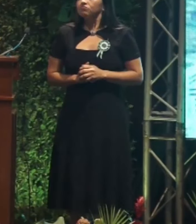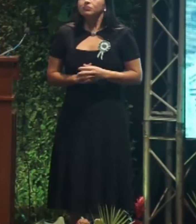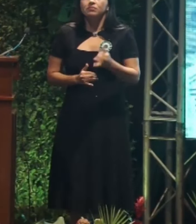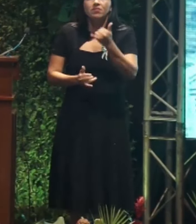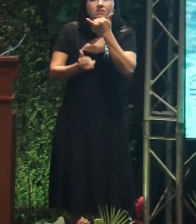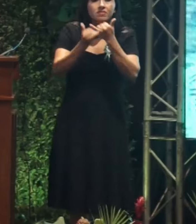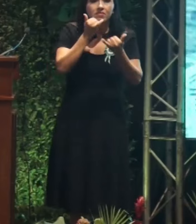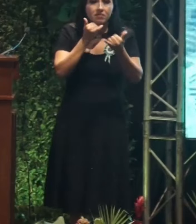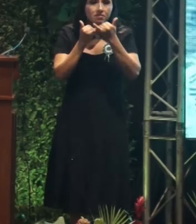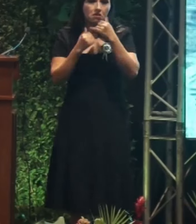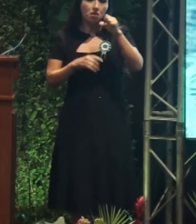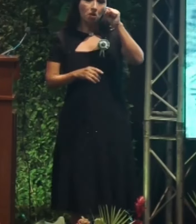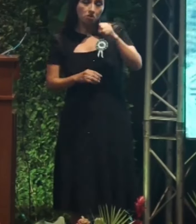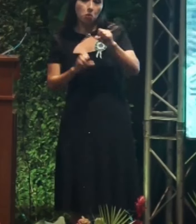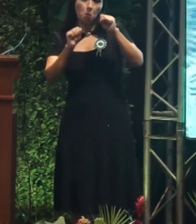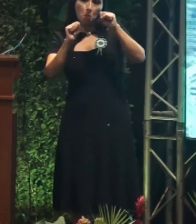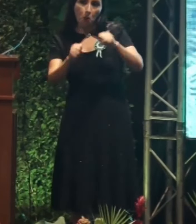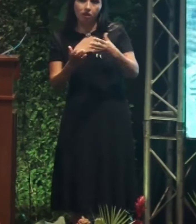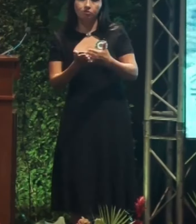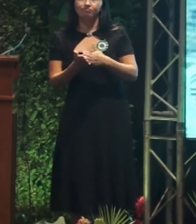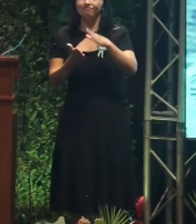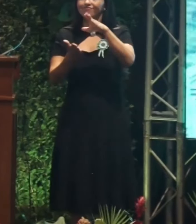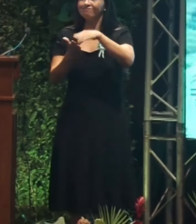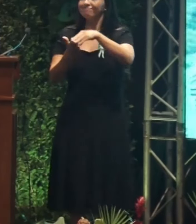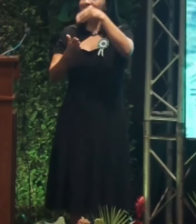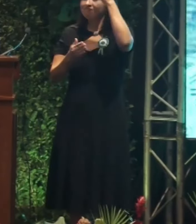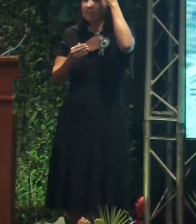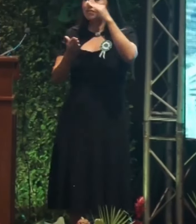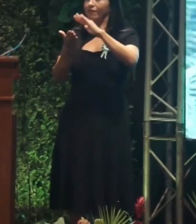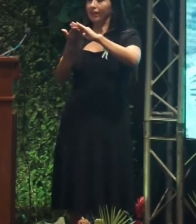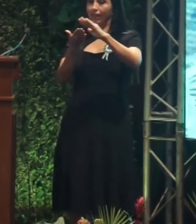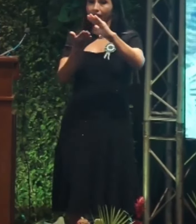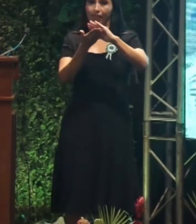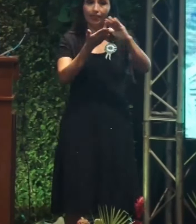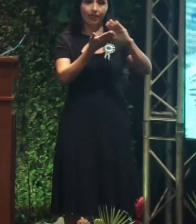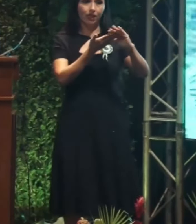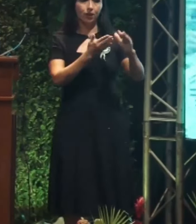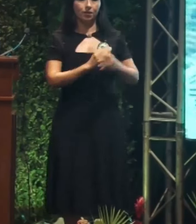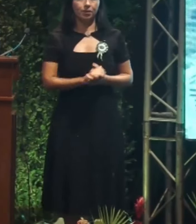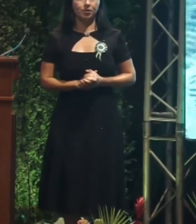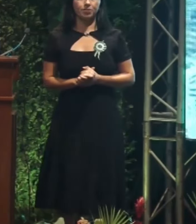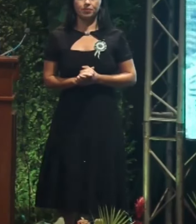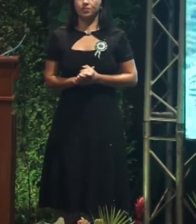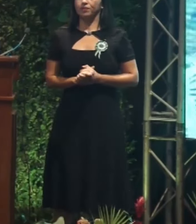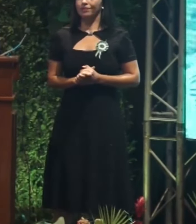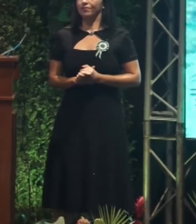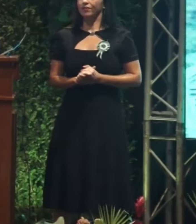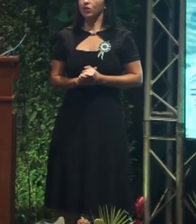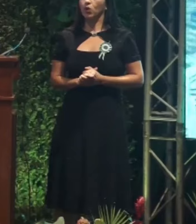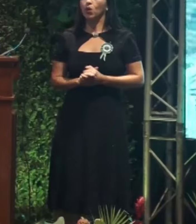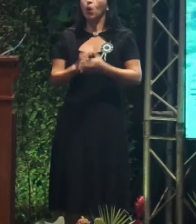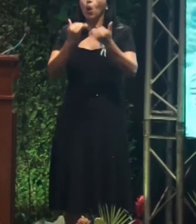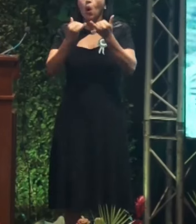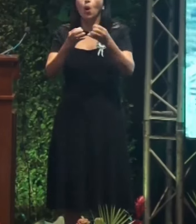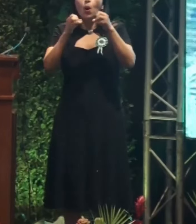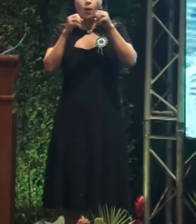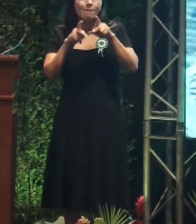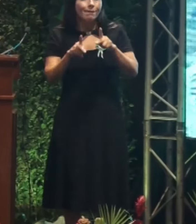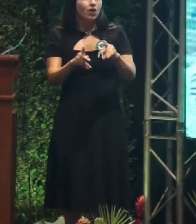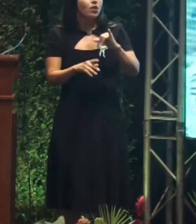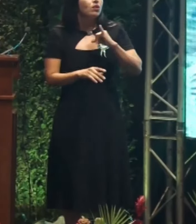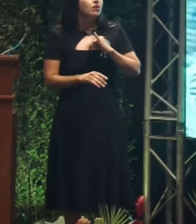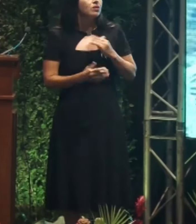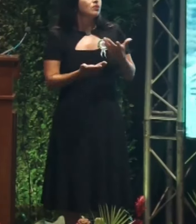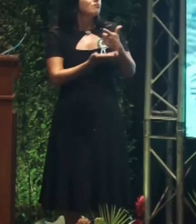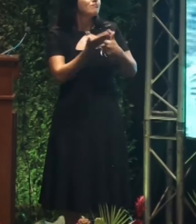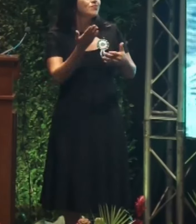podemos cometer errores. Tenemos que aprender a pedir disculpas. Y en esta oportunidad yo quiero